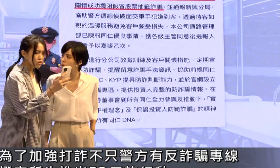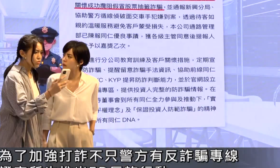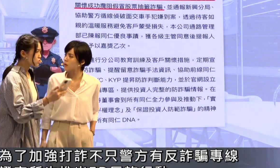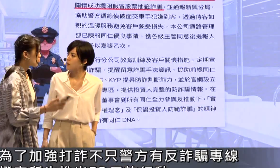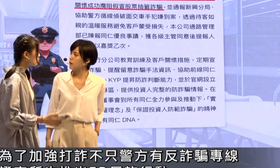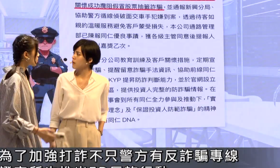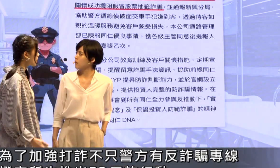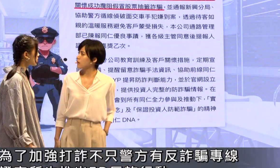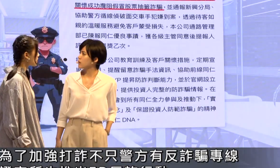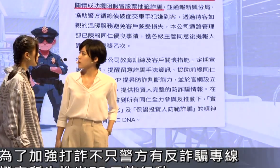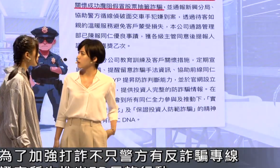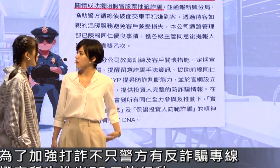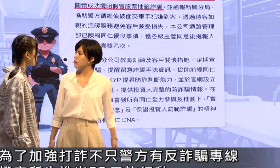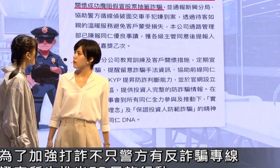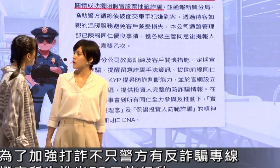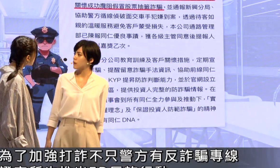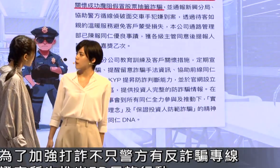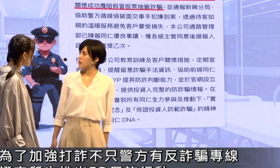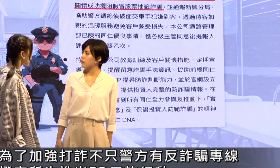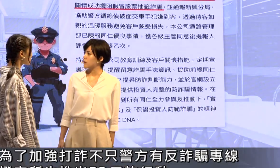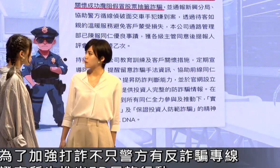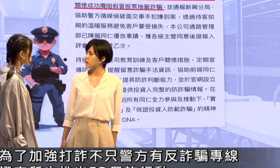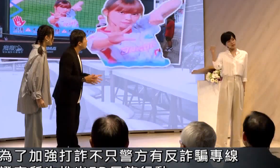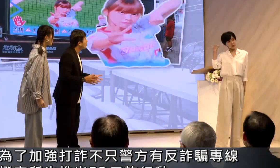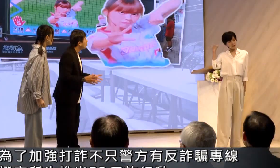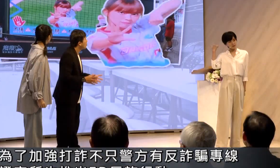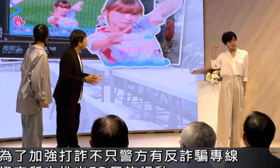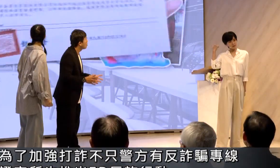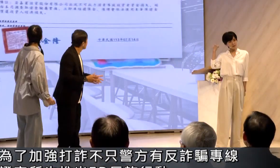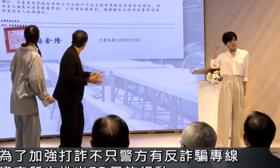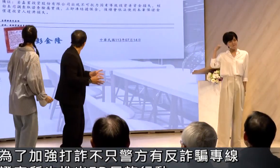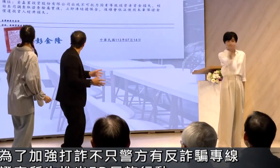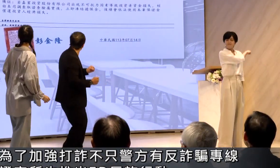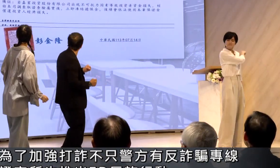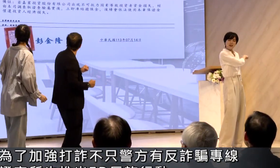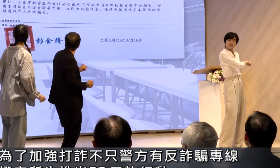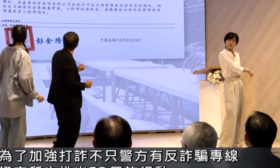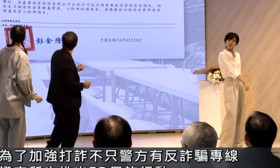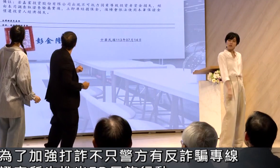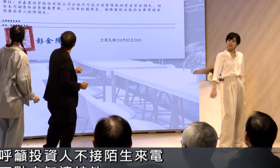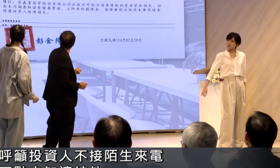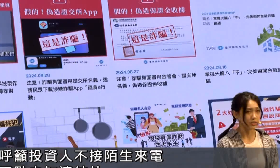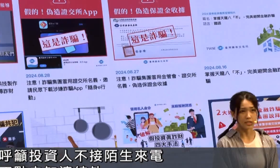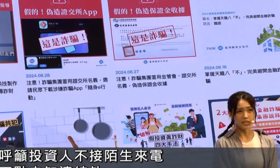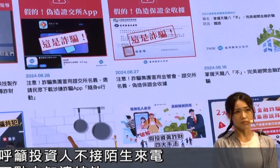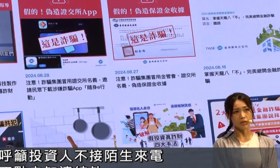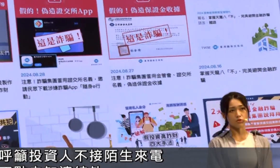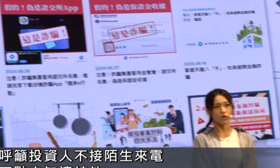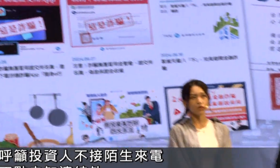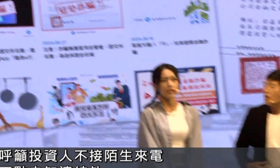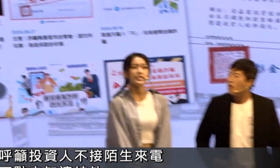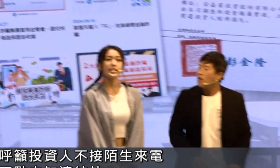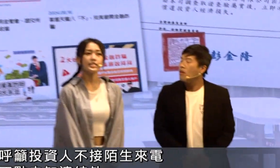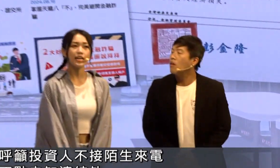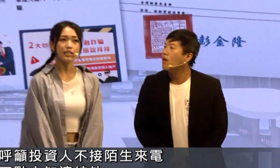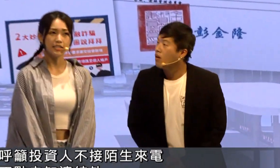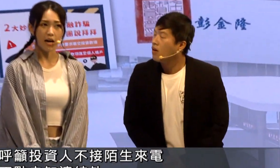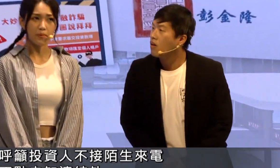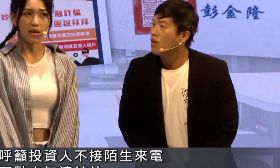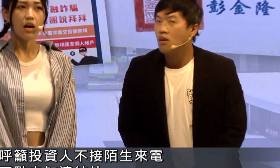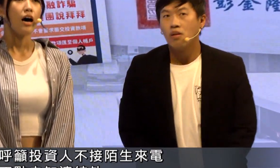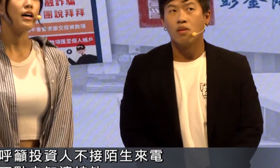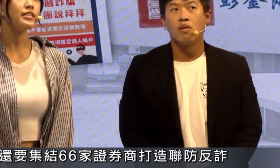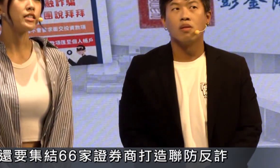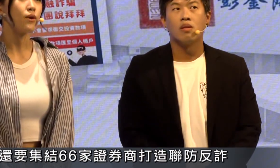打诈，不止警方有反诈骗专线，证交所也推出5D 反诈行动，呼吁投资人不接陌生来电，不点未知